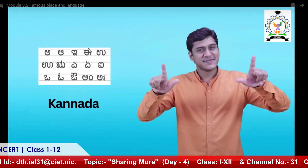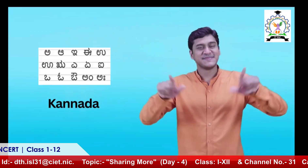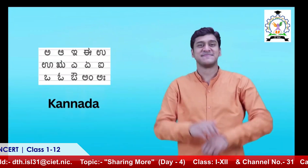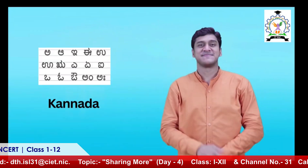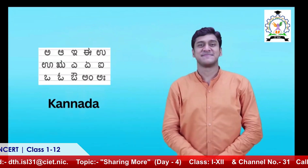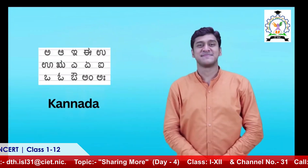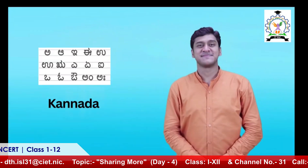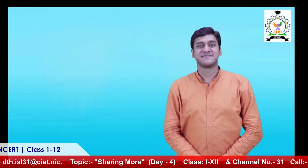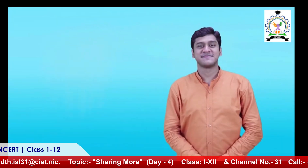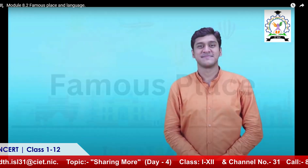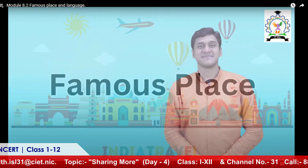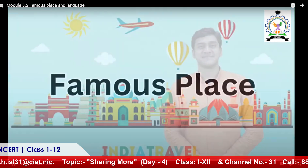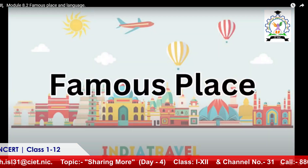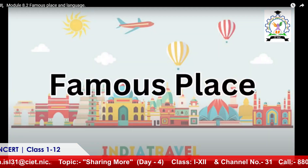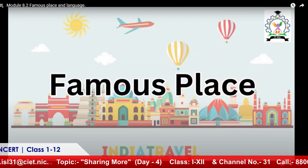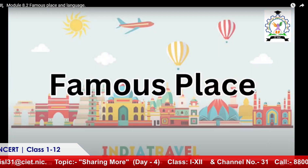कन्नड़,